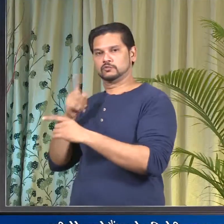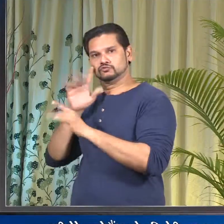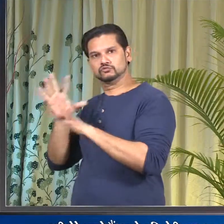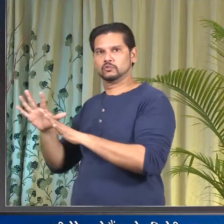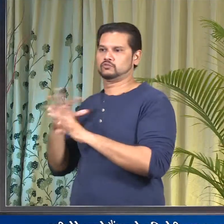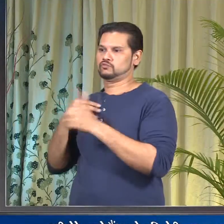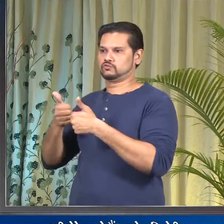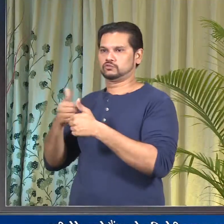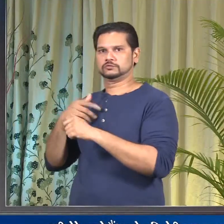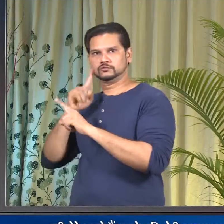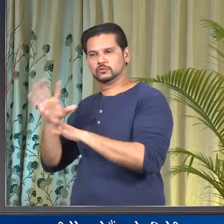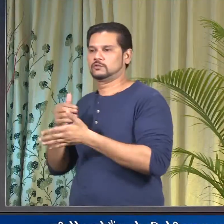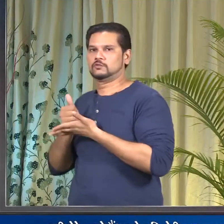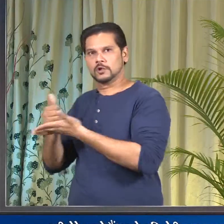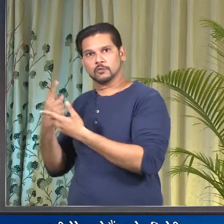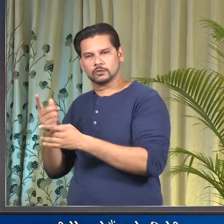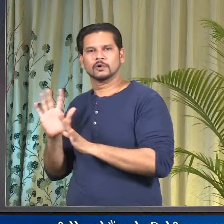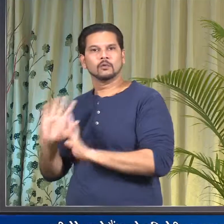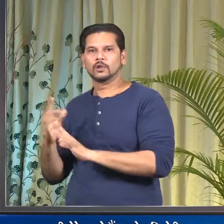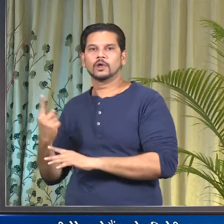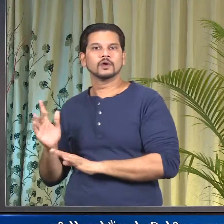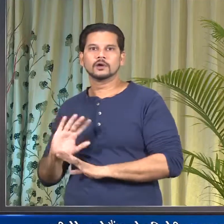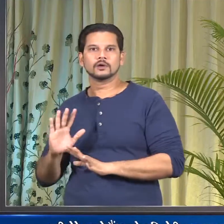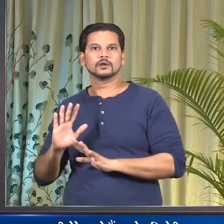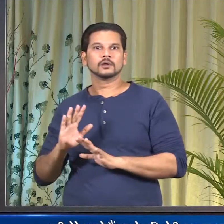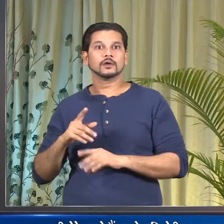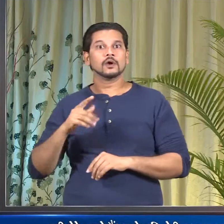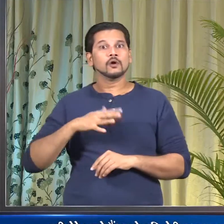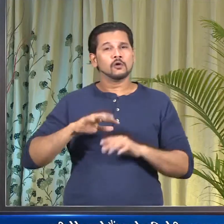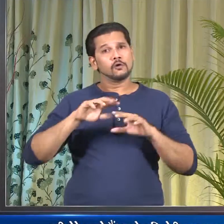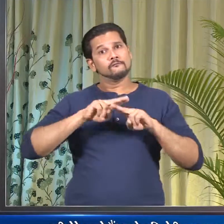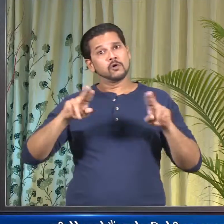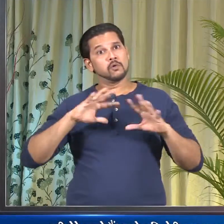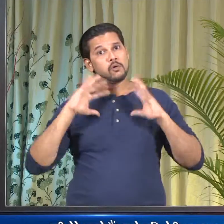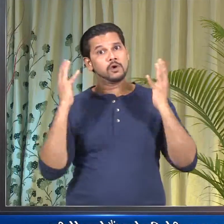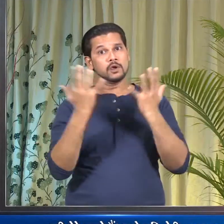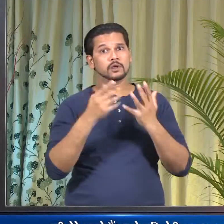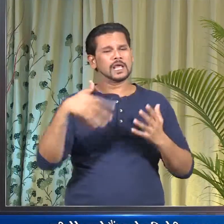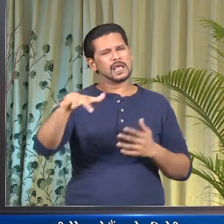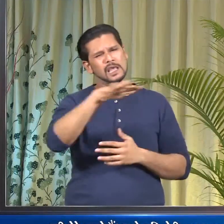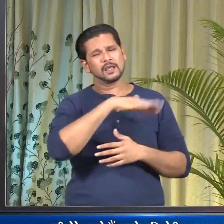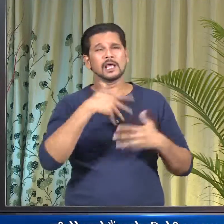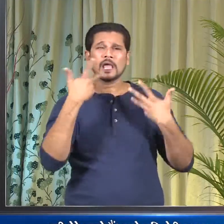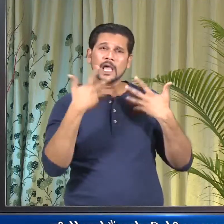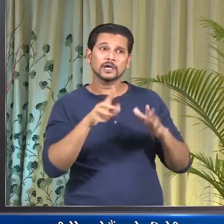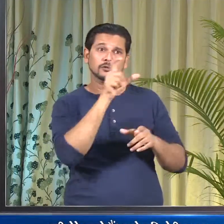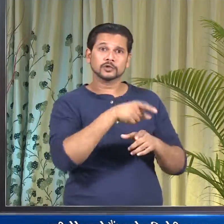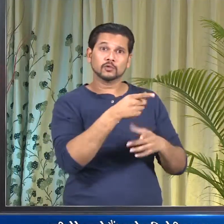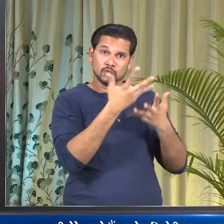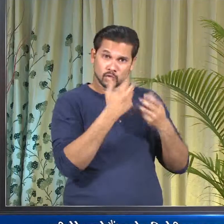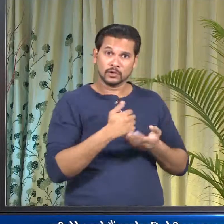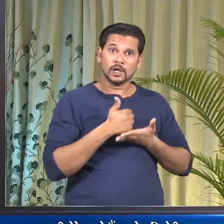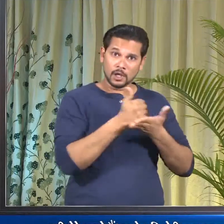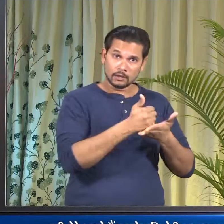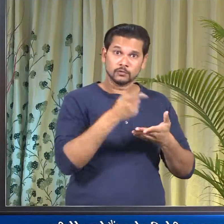इ अगर संसार के किसी भी व्यक्ति को मेरे सहयोग की आवश्यक्ता है और हम